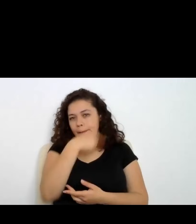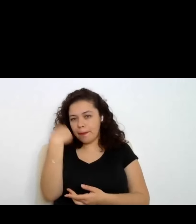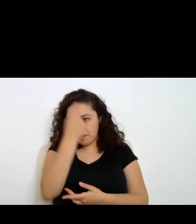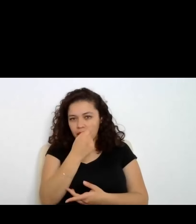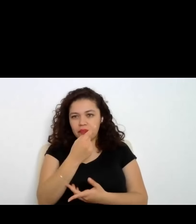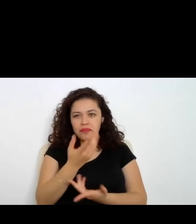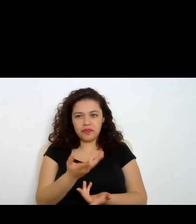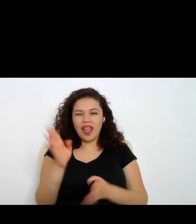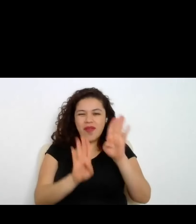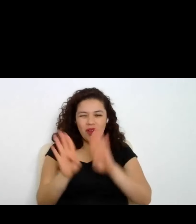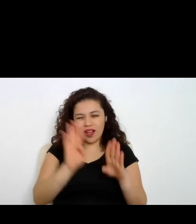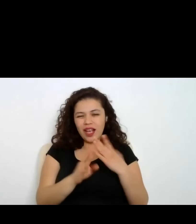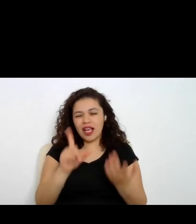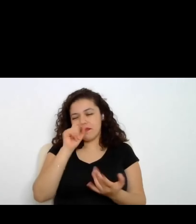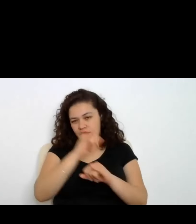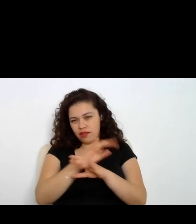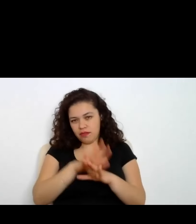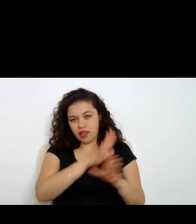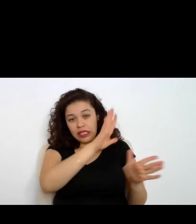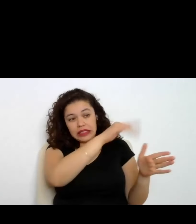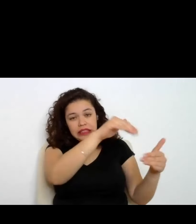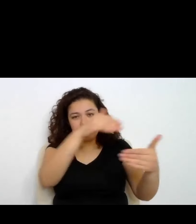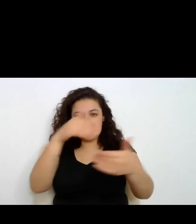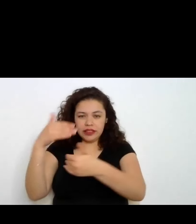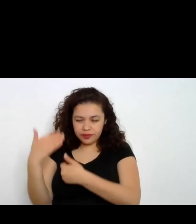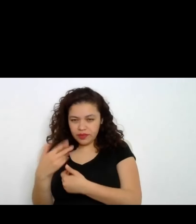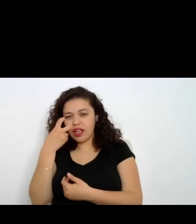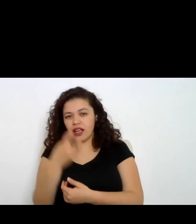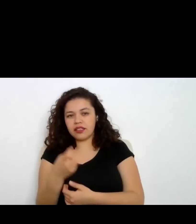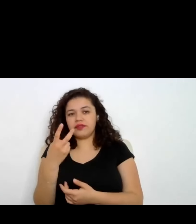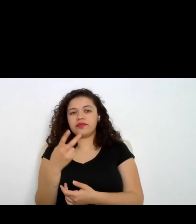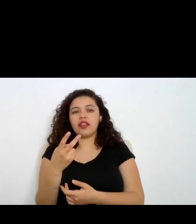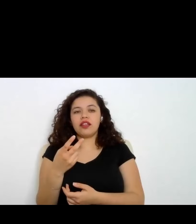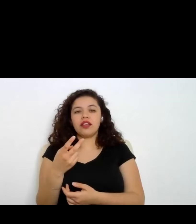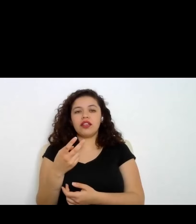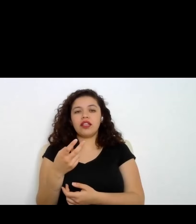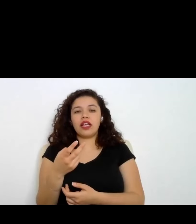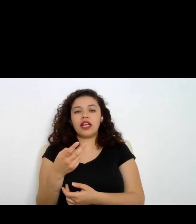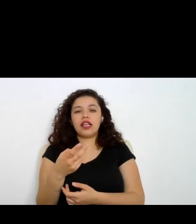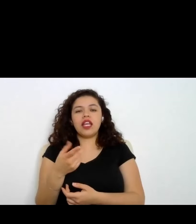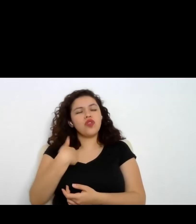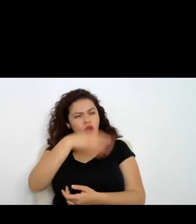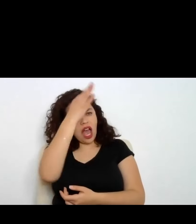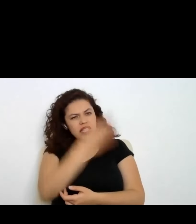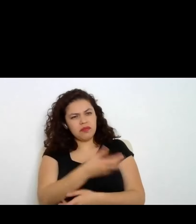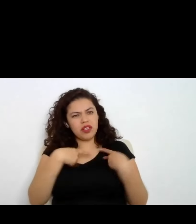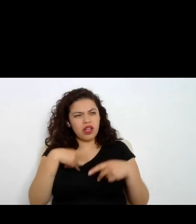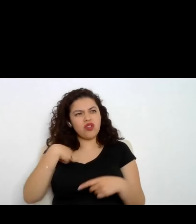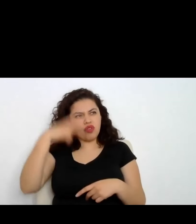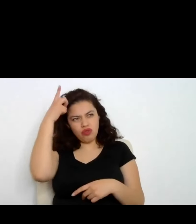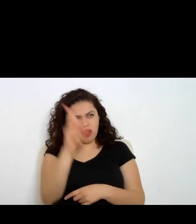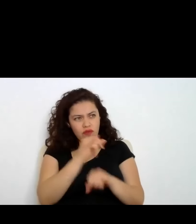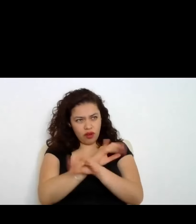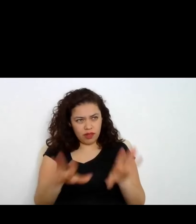y para recabar este tipo de datos sensibles se requiere del consentimiento expreso del titular, que también